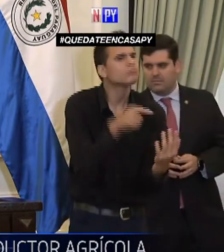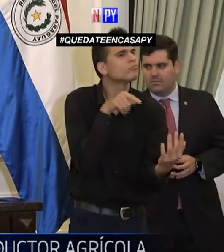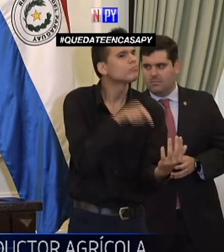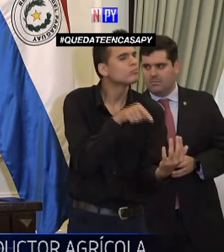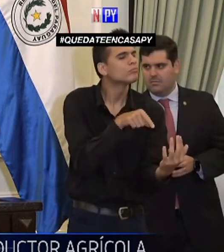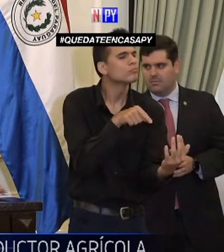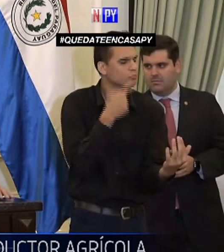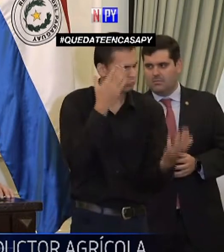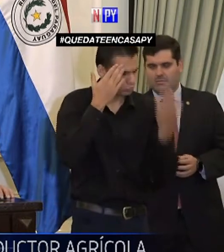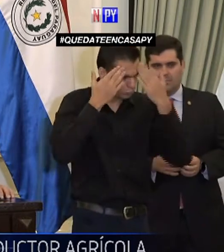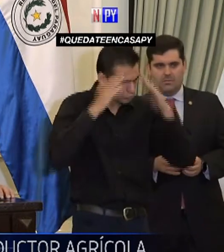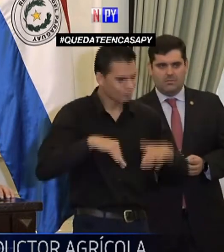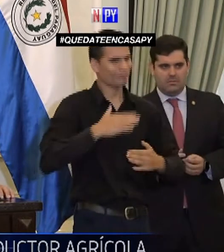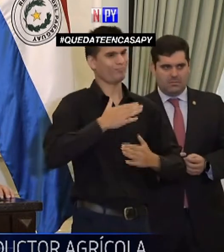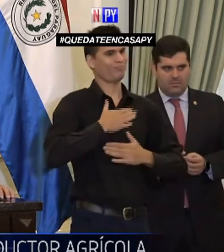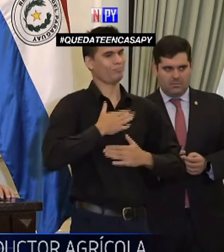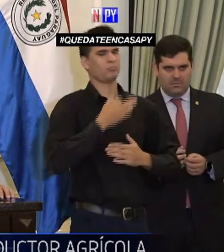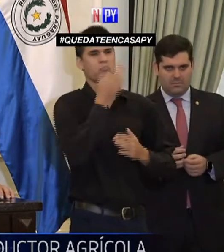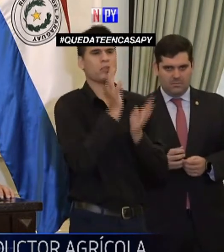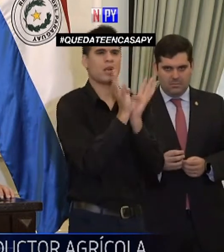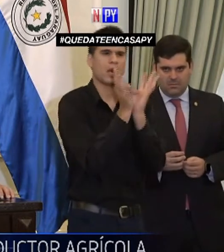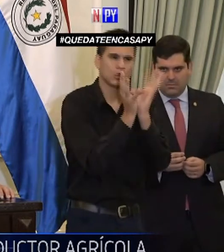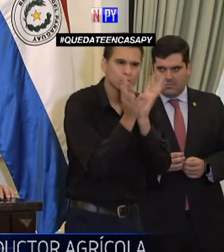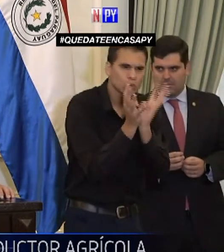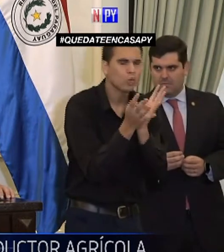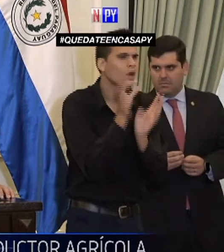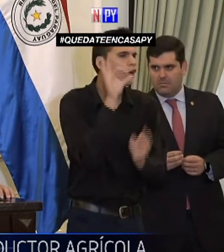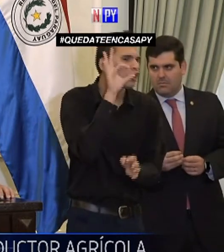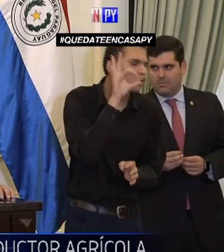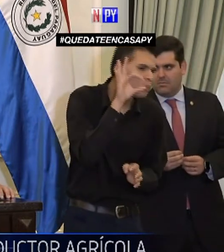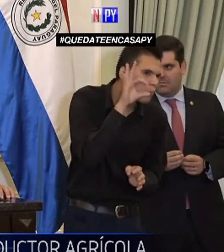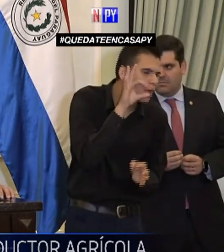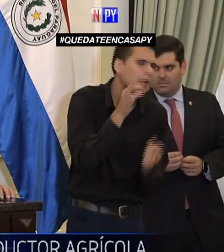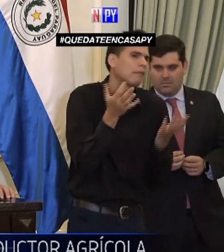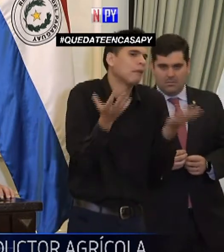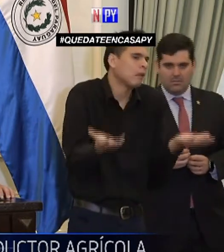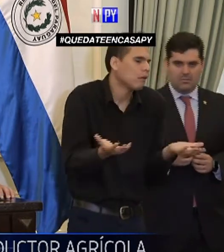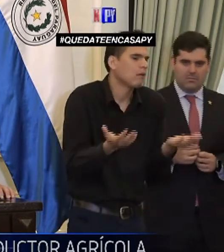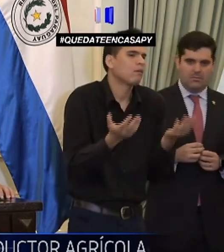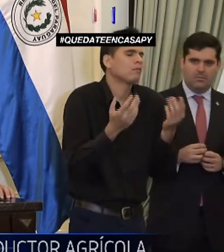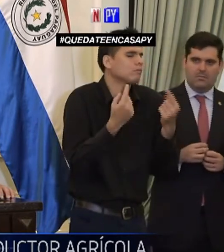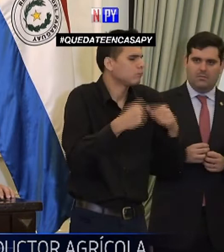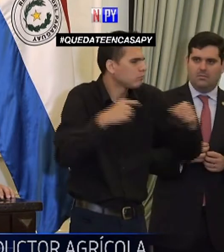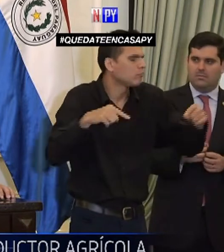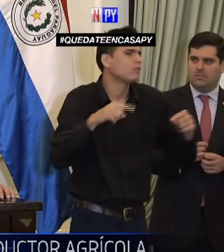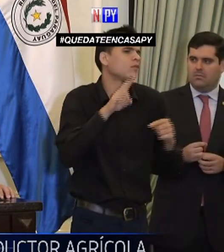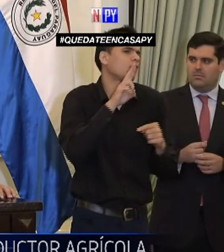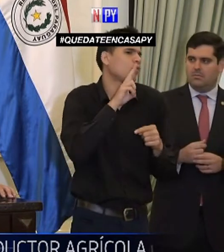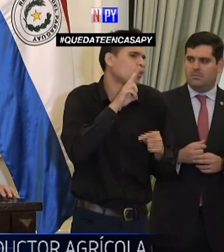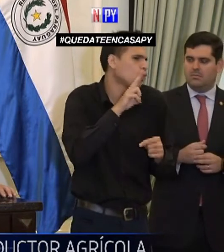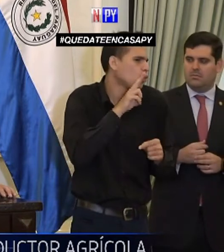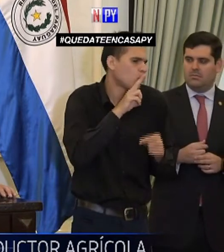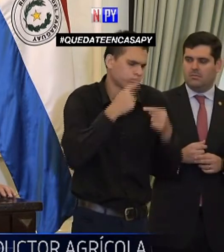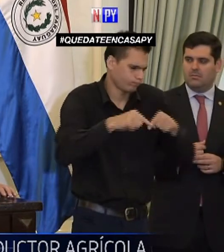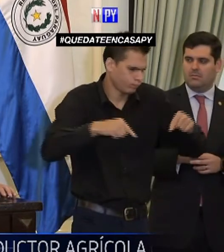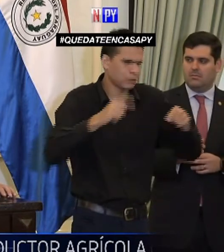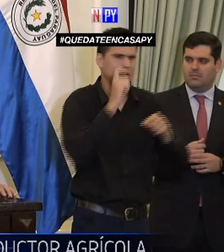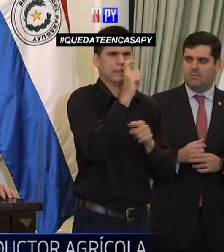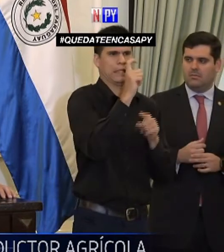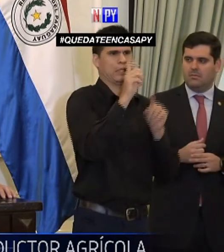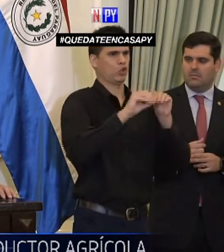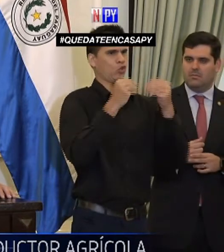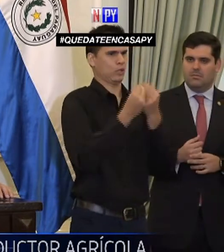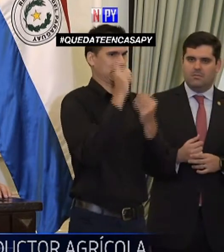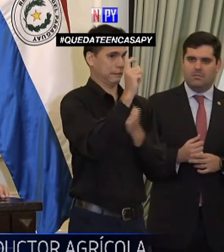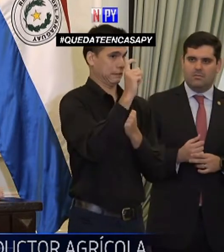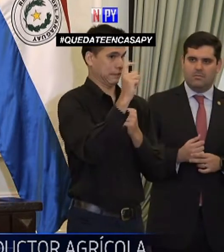todo lo que sea lechuga, tomate también incluimos, y otras hortalizas más. Son 7 hortalizas que van a estar dentro del paquete.